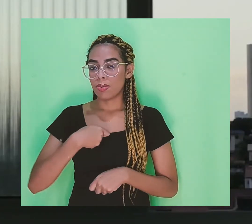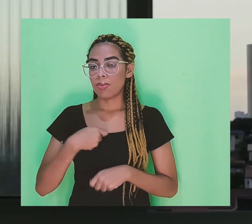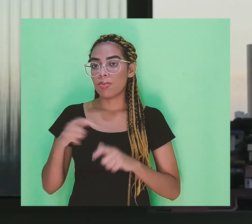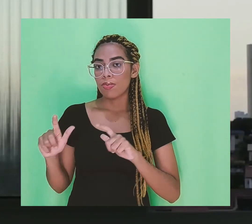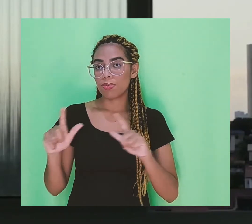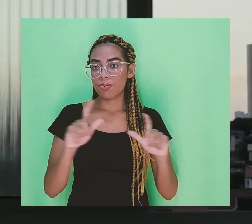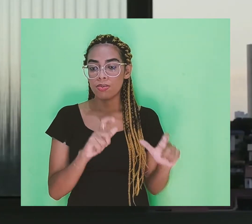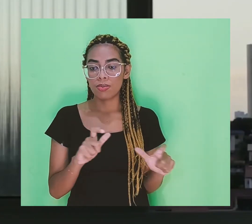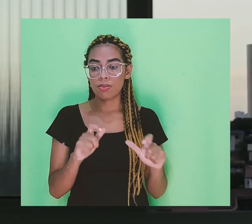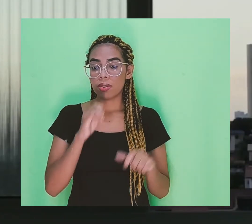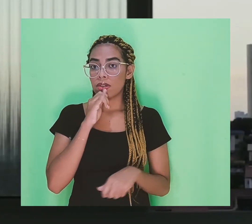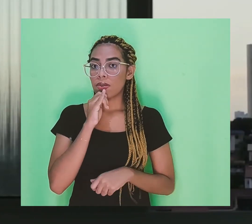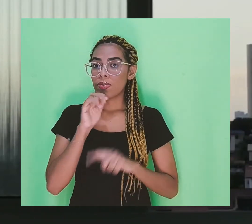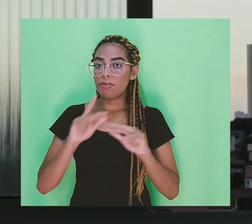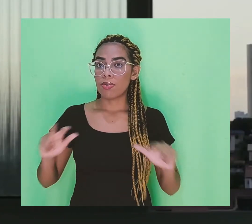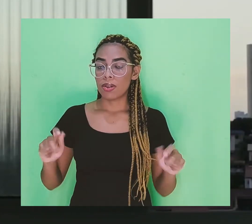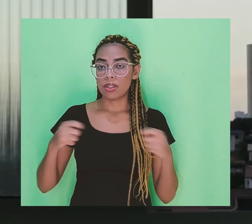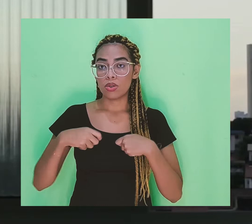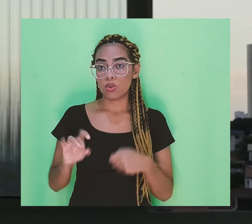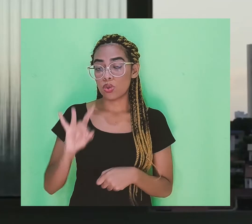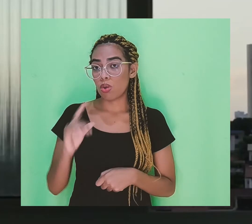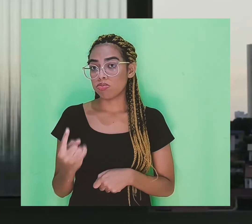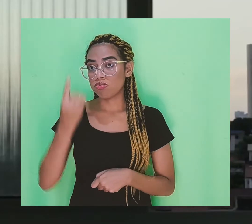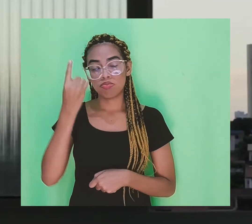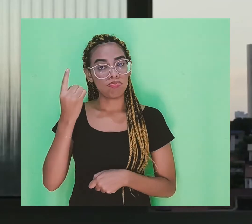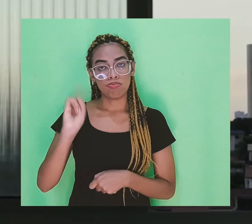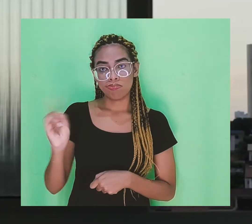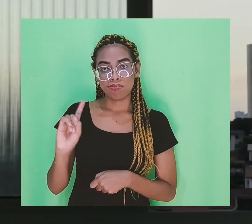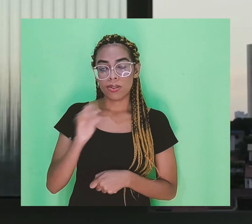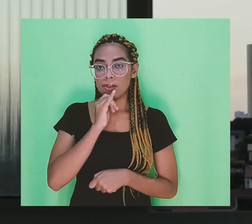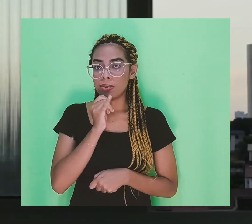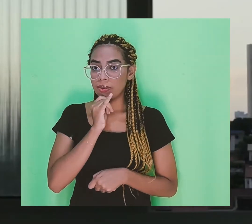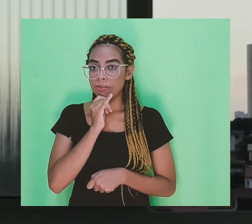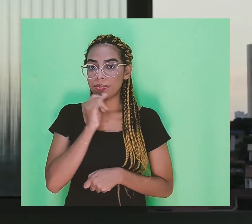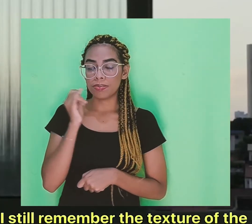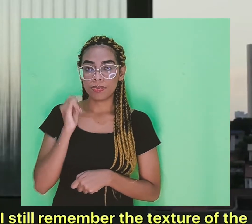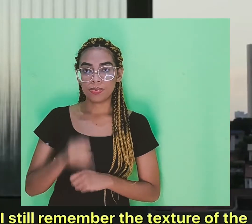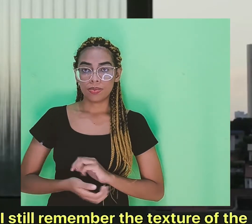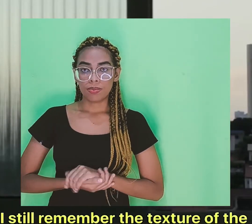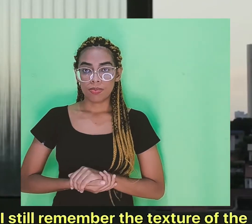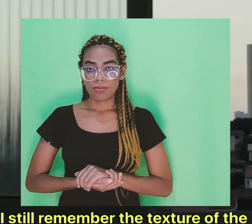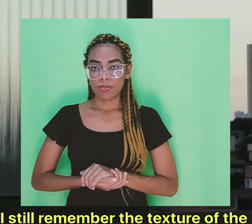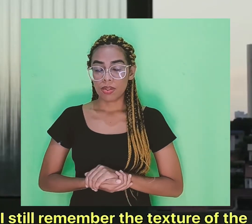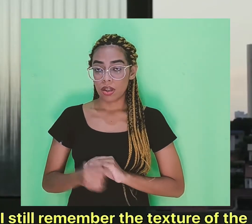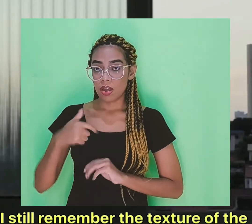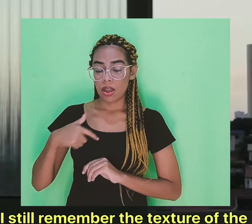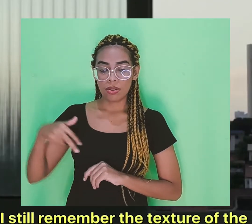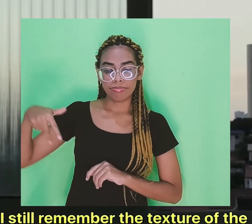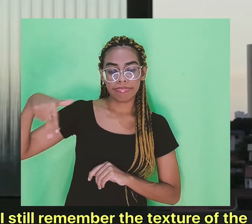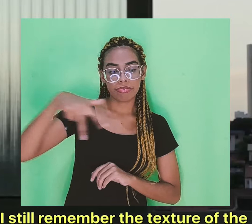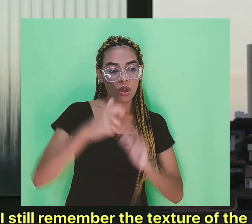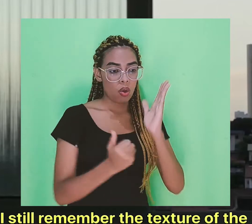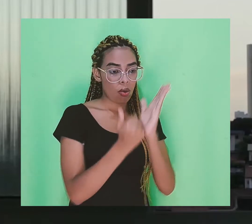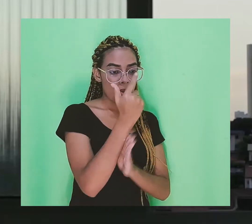num mar de memória, né? Porque a memória ela não existe como um fato sozinho, né? Tipo, eu fui na rua comprar milho, você vai